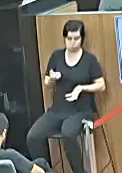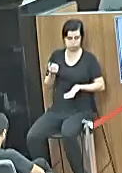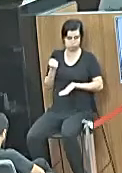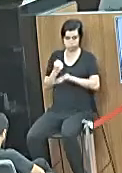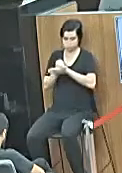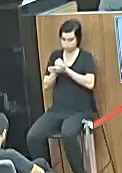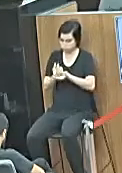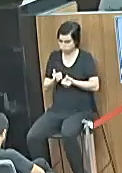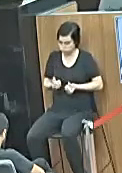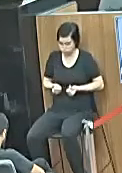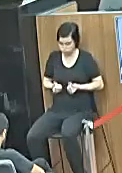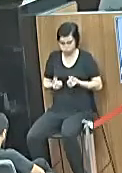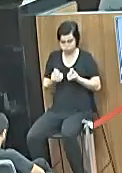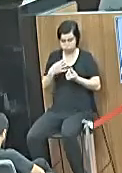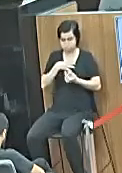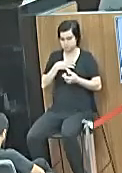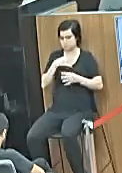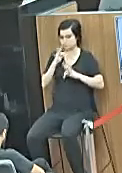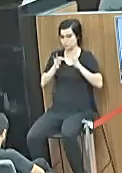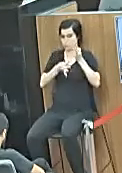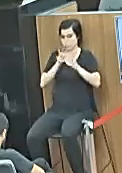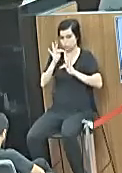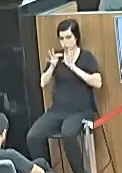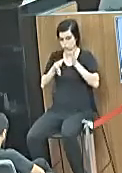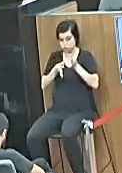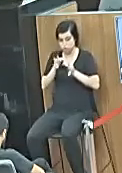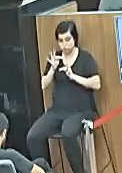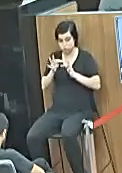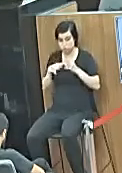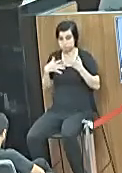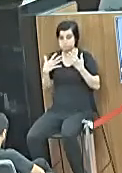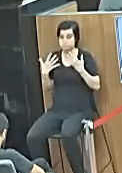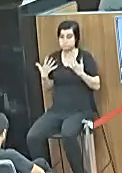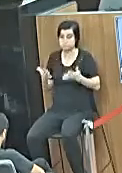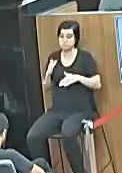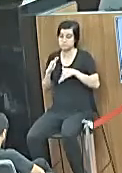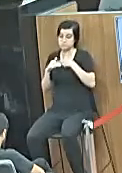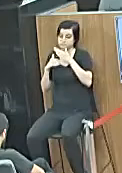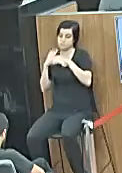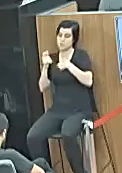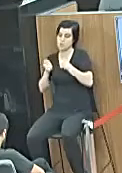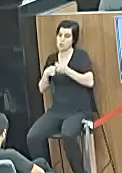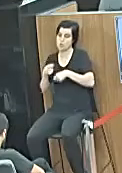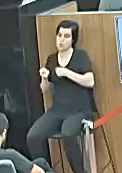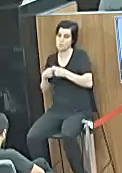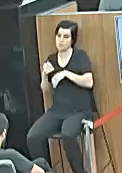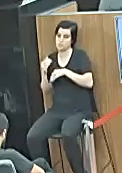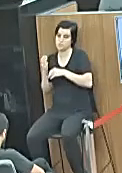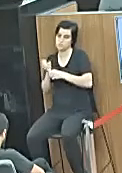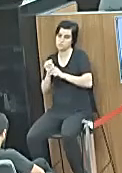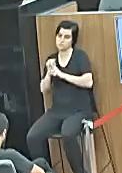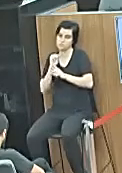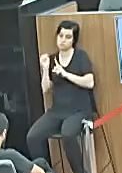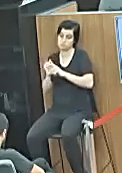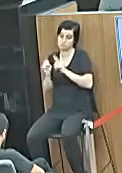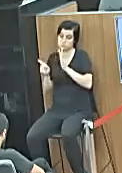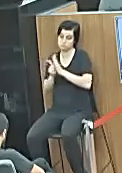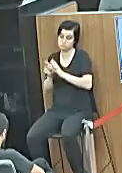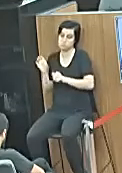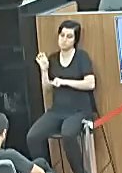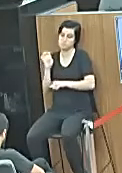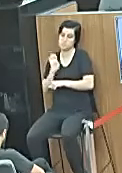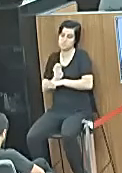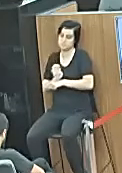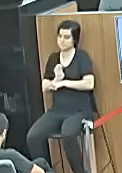de ciência tecnologia e inovação eo desenvolvimento econômico e social de um estado